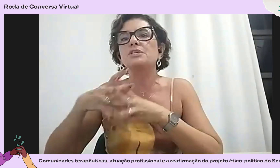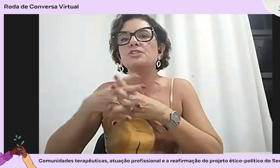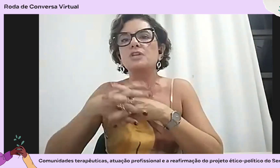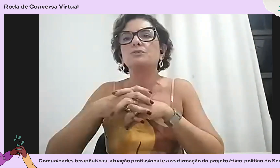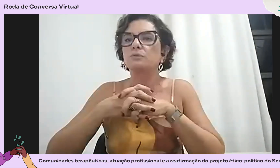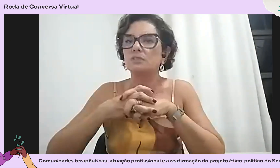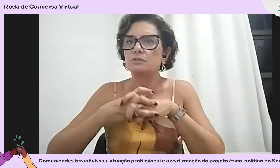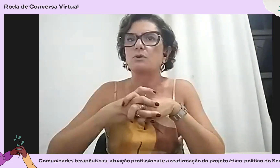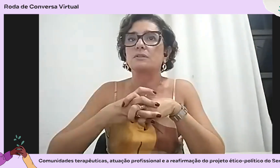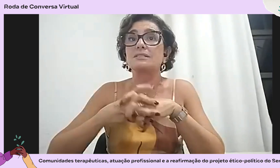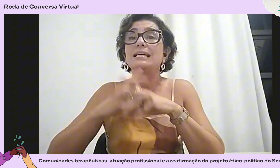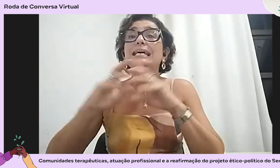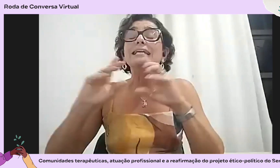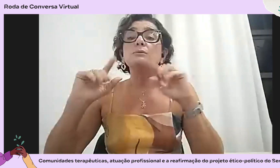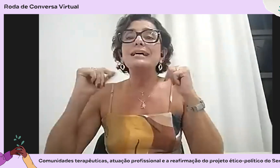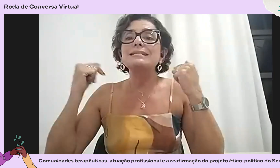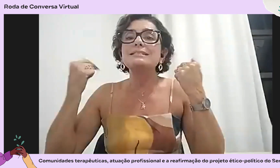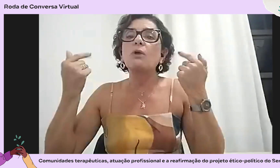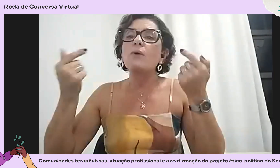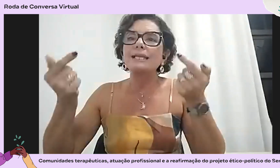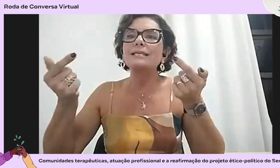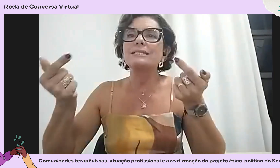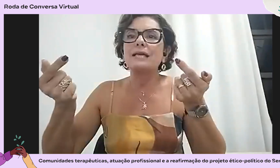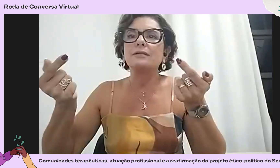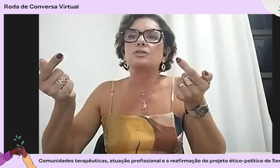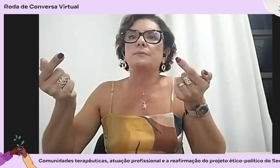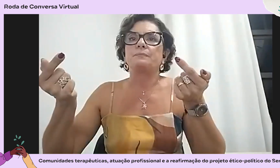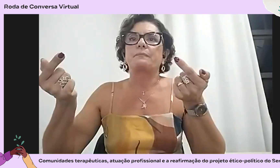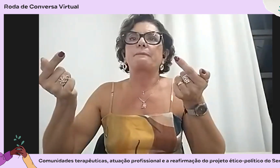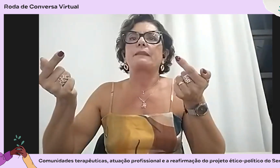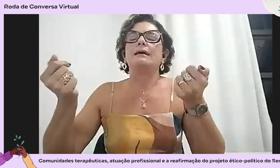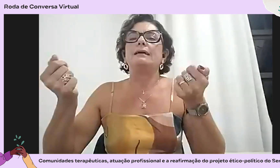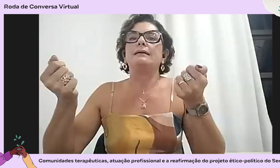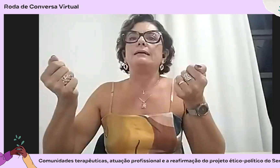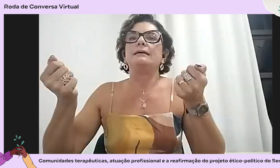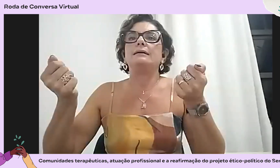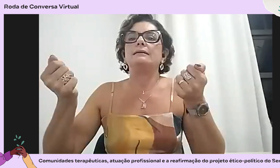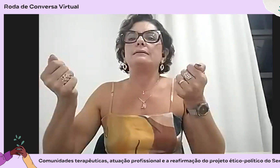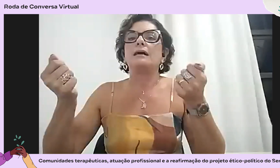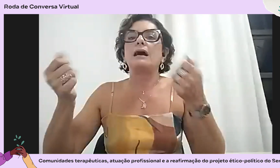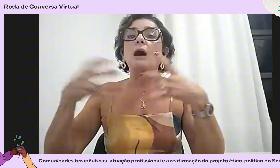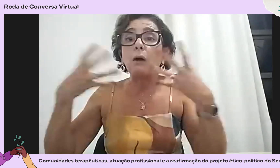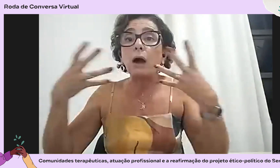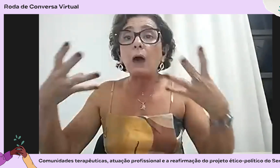mental e a política de álcool e outras drogas. Então, dessas 57